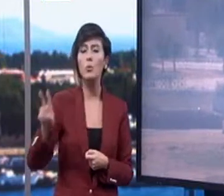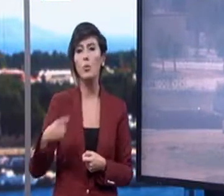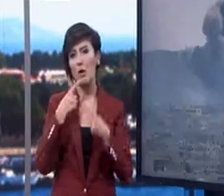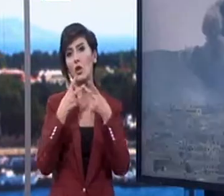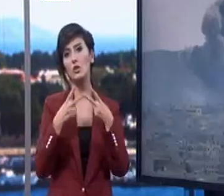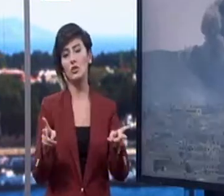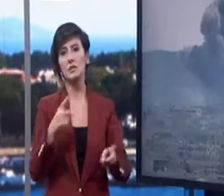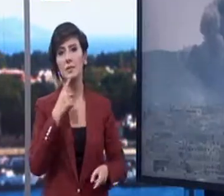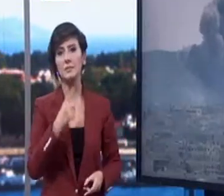açıkladı.